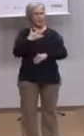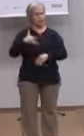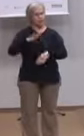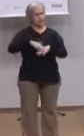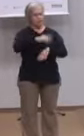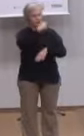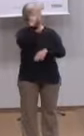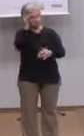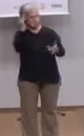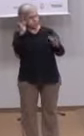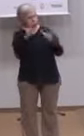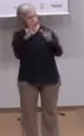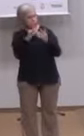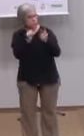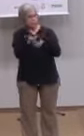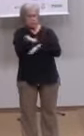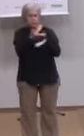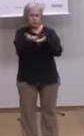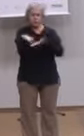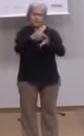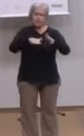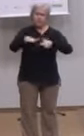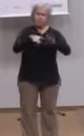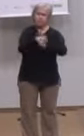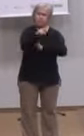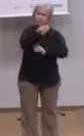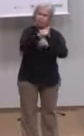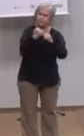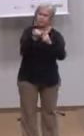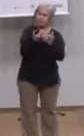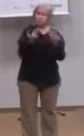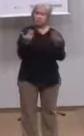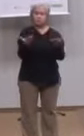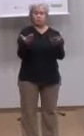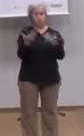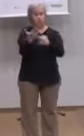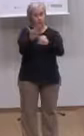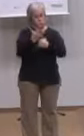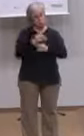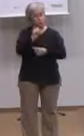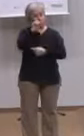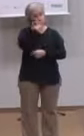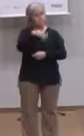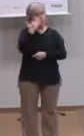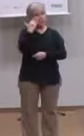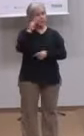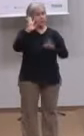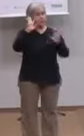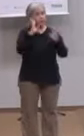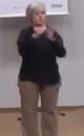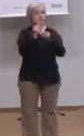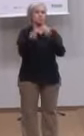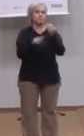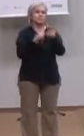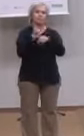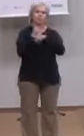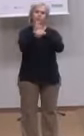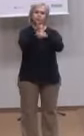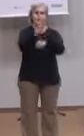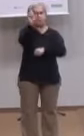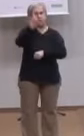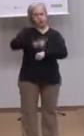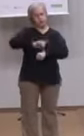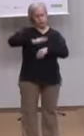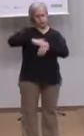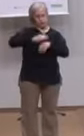mais pessoas ligadas aos movimentos sociais. Os movimentos sociais, eles ajudam, sim, a gente compreender e buscar os nossos